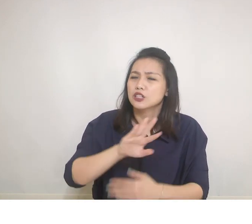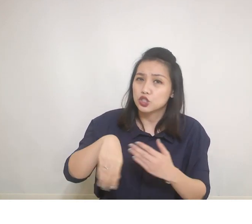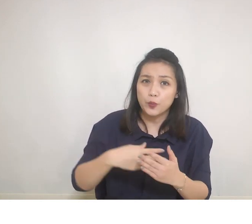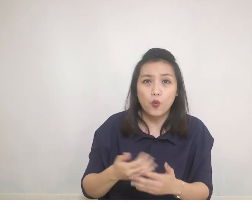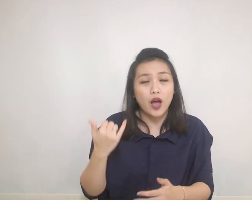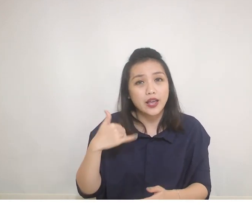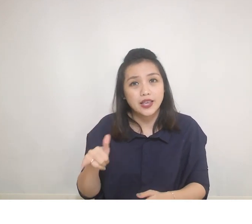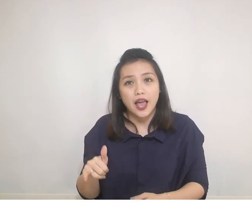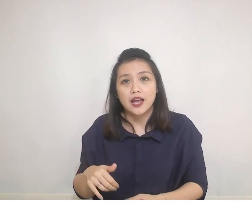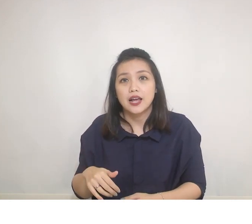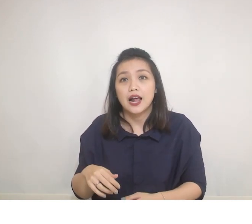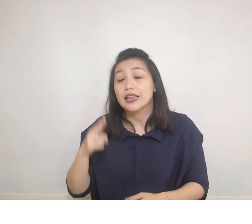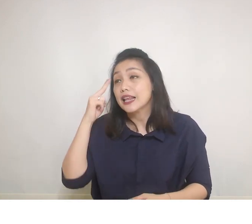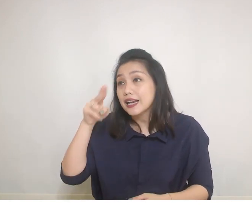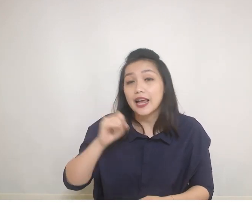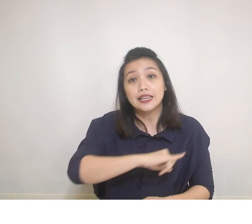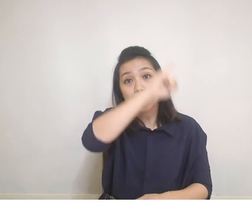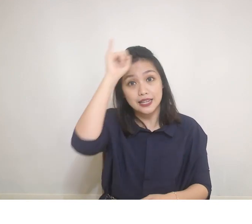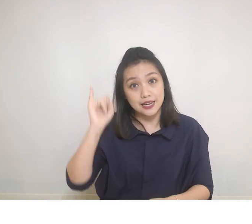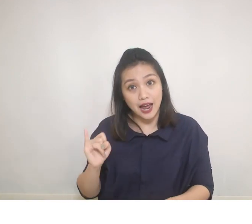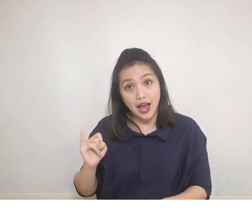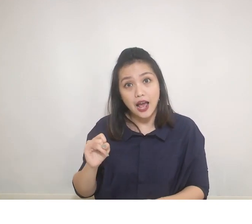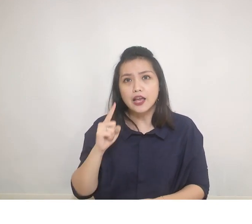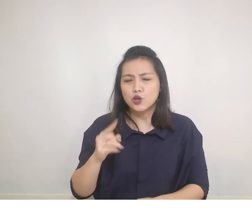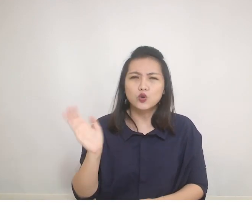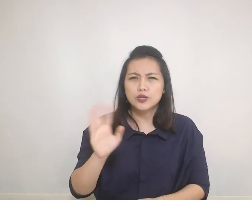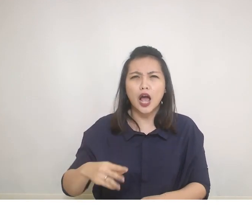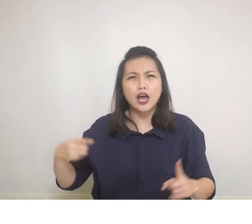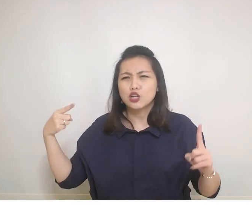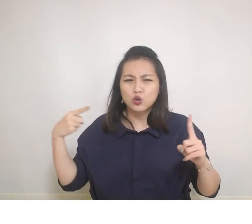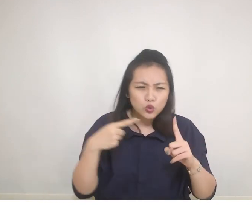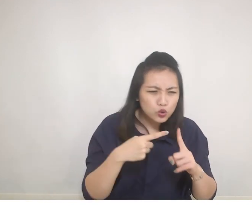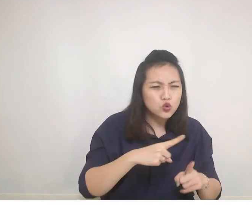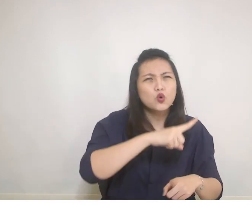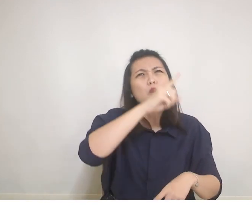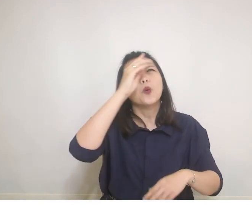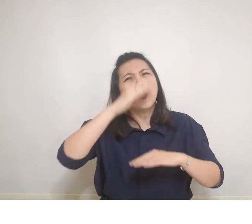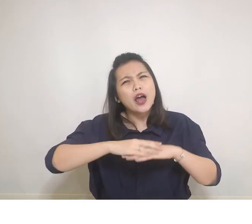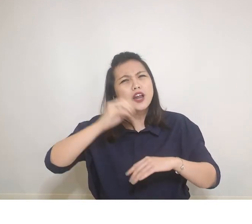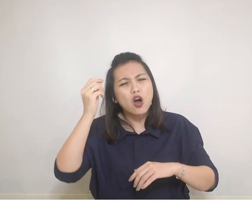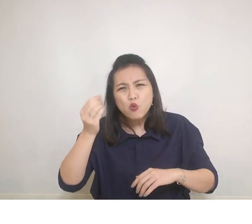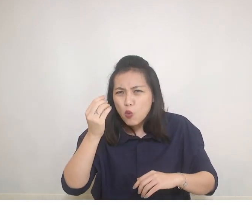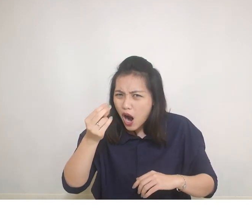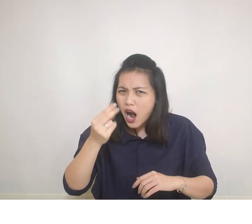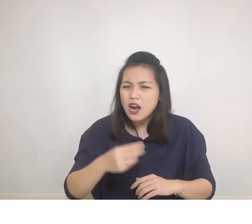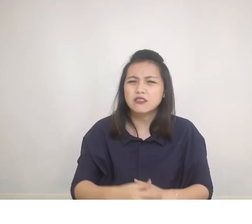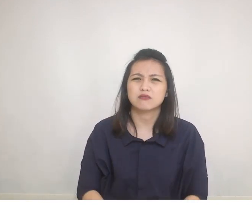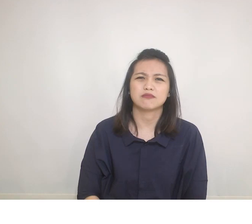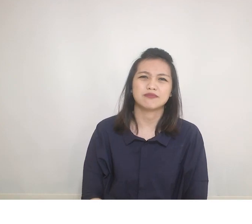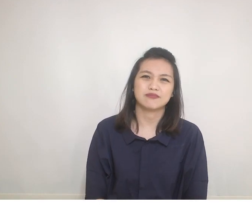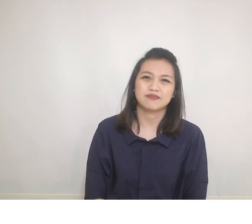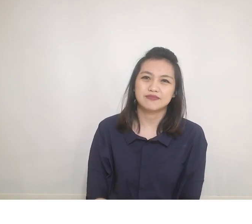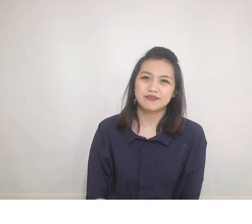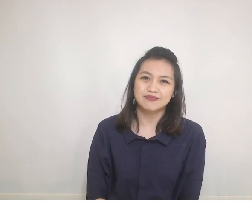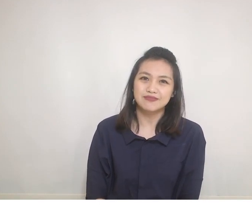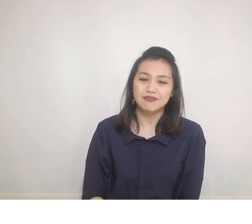profitnya. Manusia mungkin mendengarkannya baik, tapi ini masalah hati. Makanya bedanya dari sini, keinginan